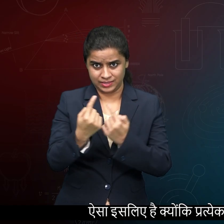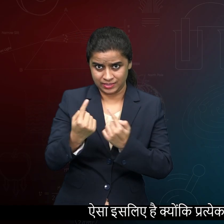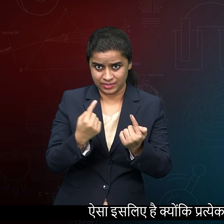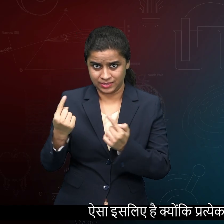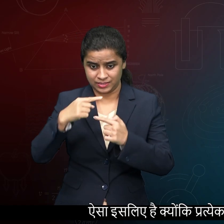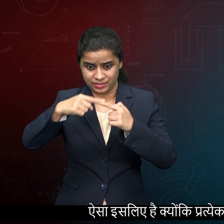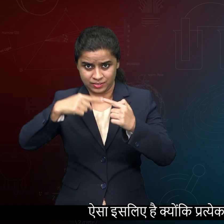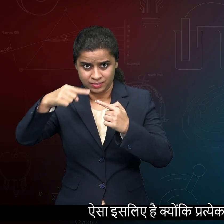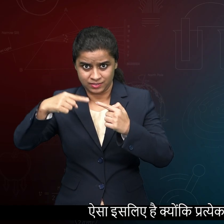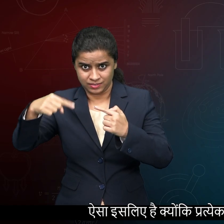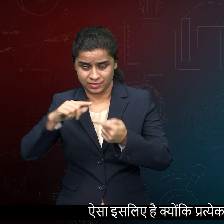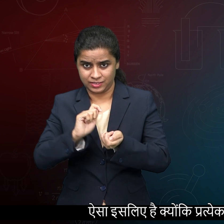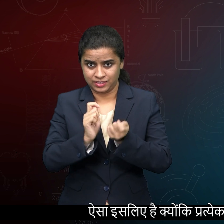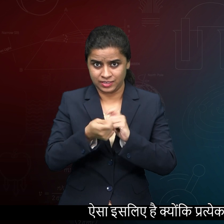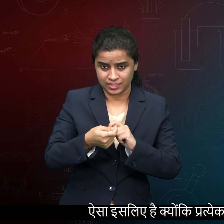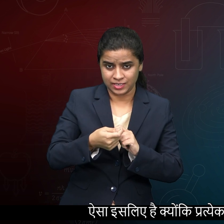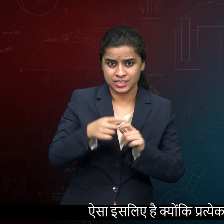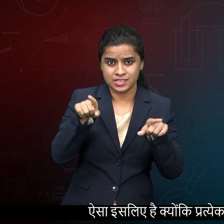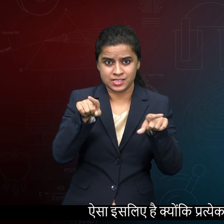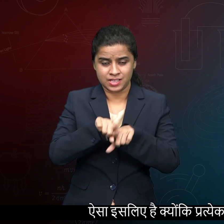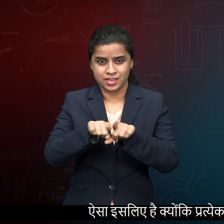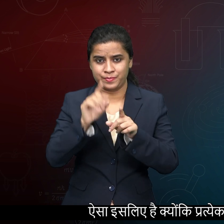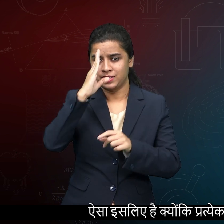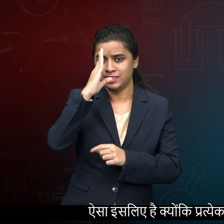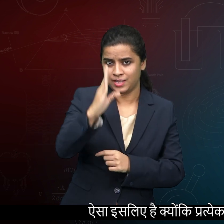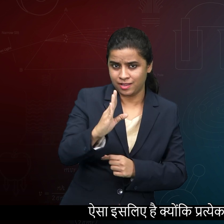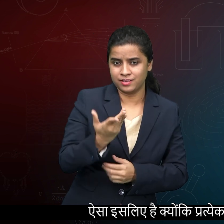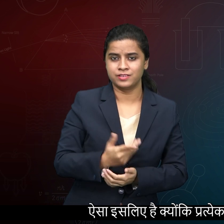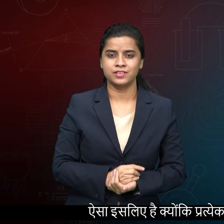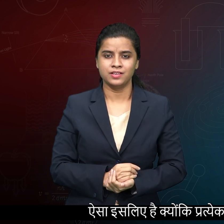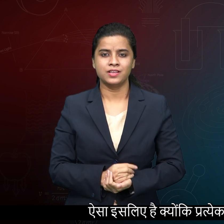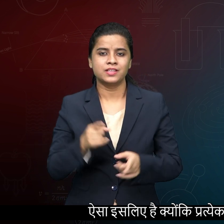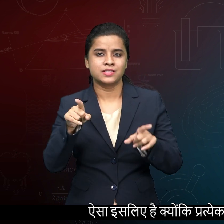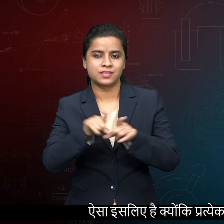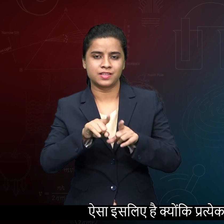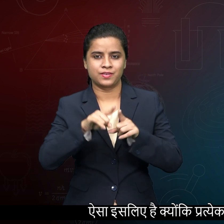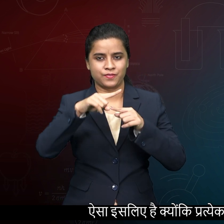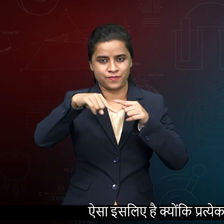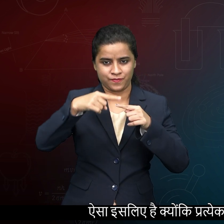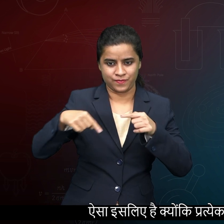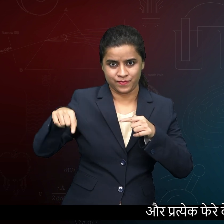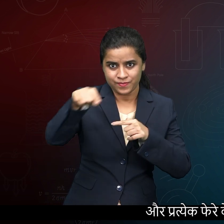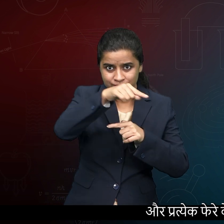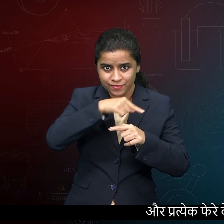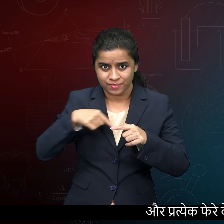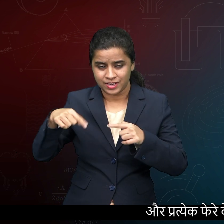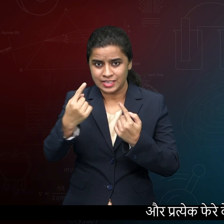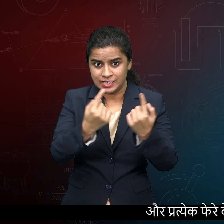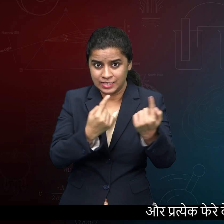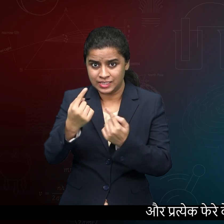प्रत्येक वृत्तीय मोड़ में धारा की दिशा समान होता है और प्रत्येक फेरे